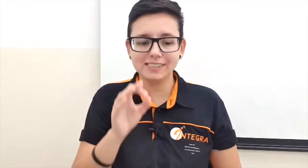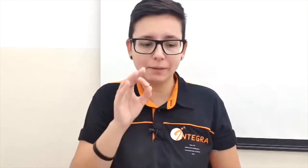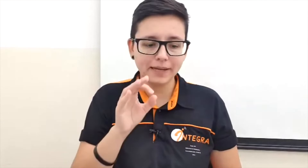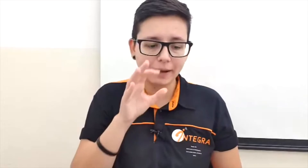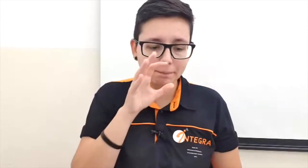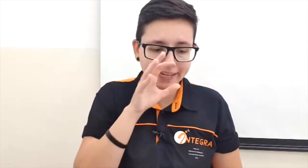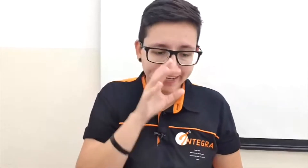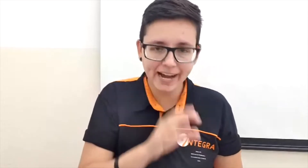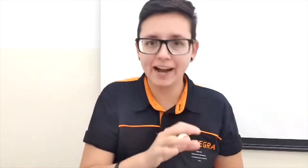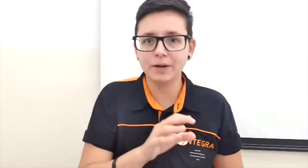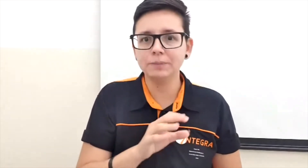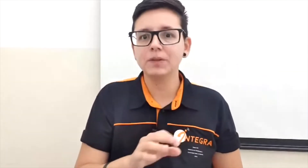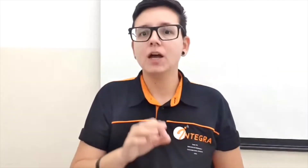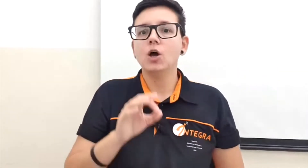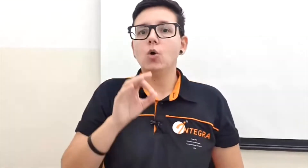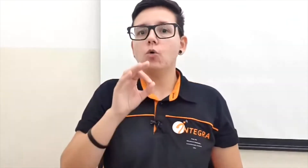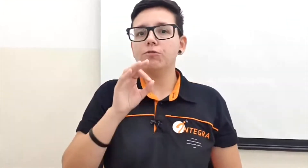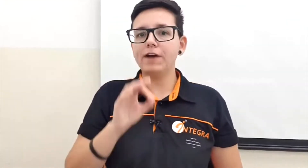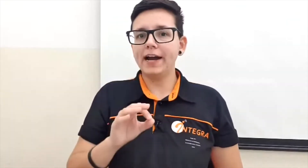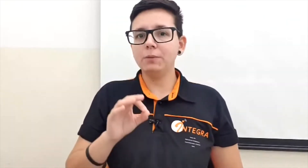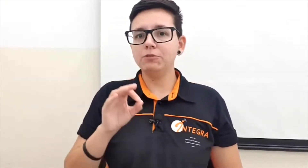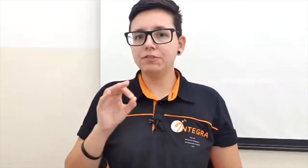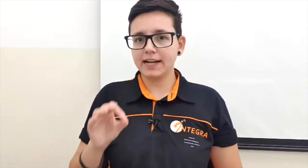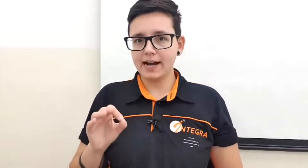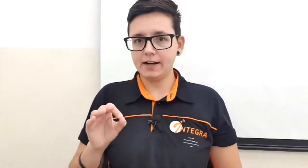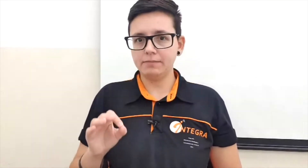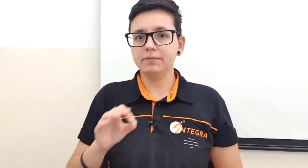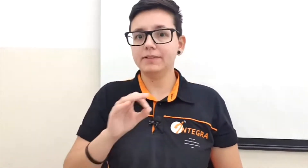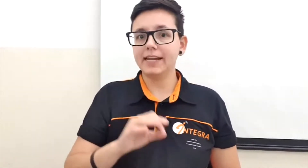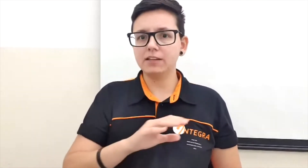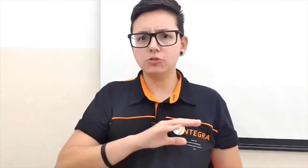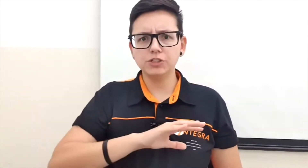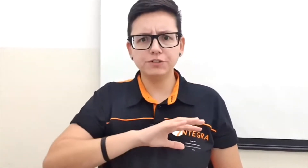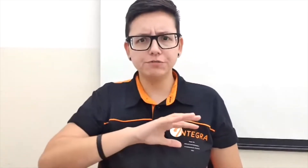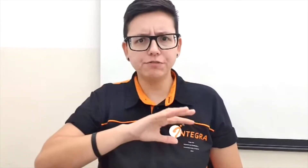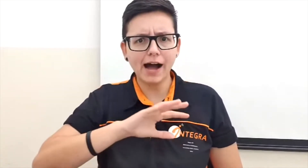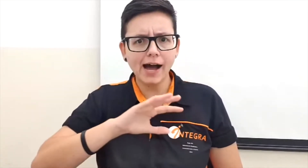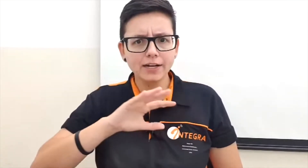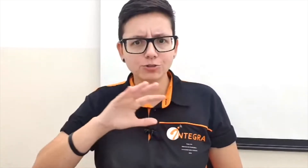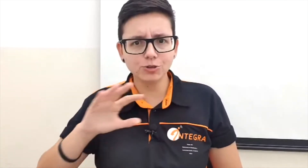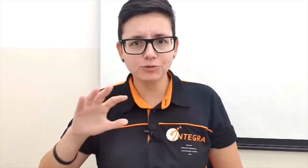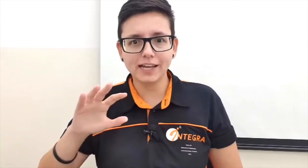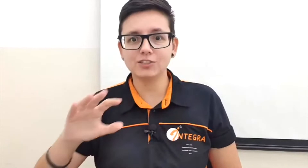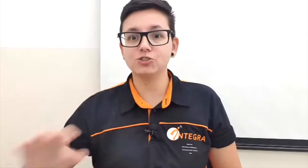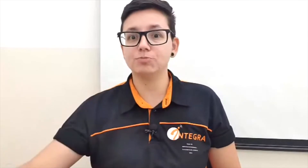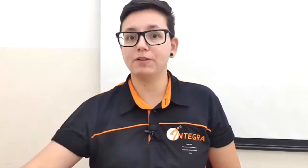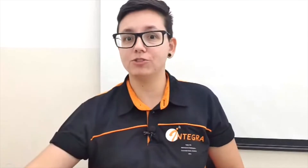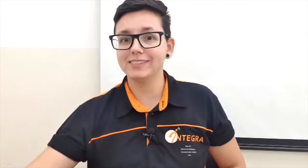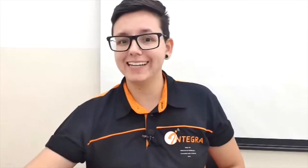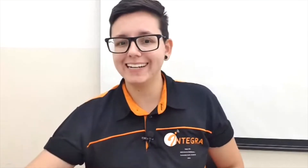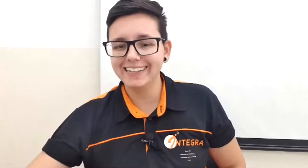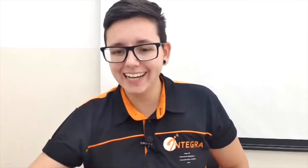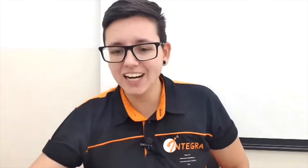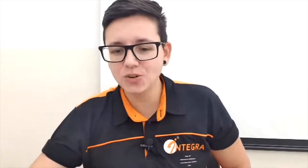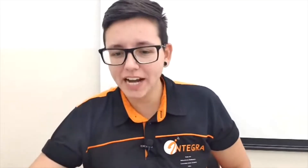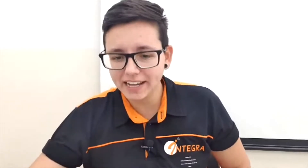saber aplicar o verbo ficar dentro de vários contextos para você não cair